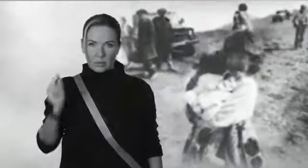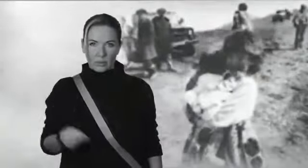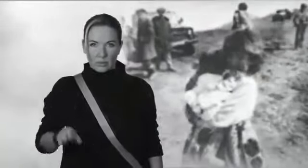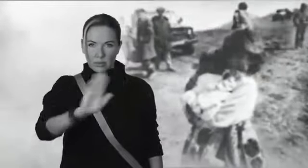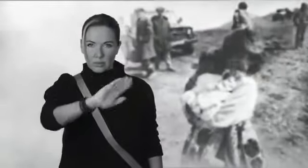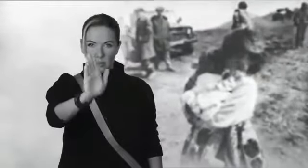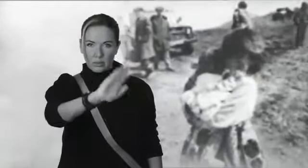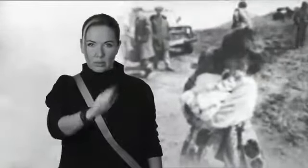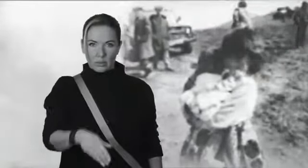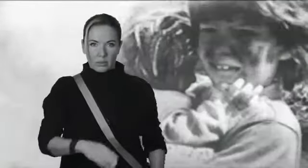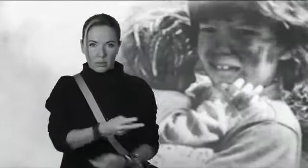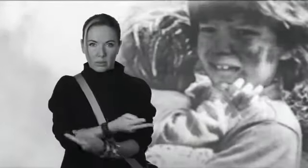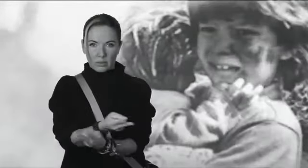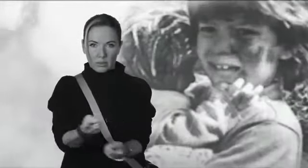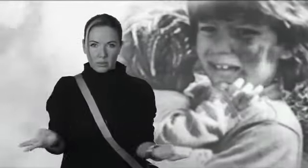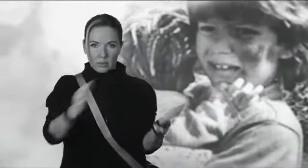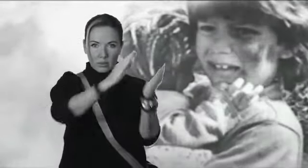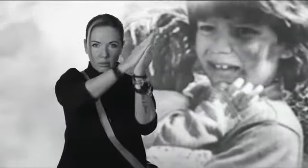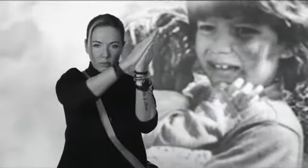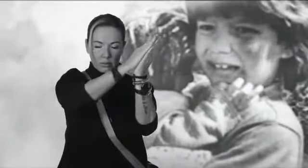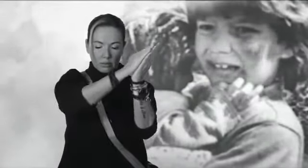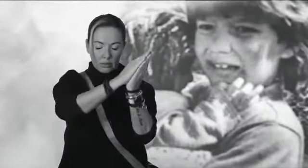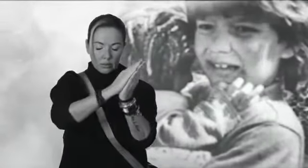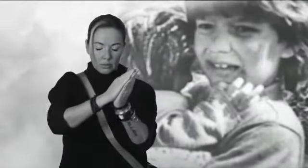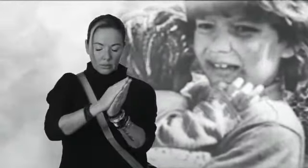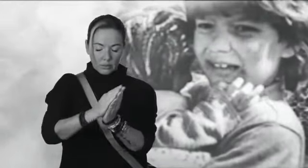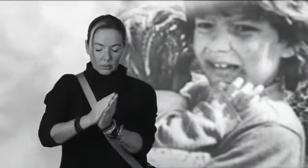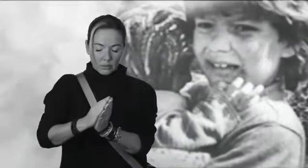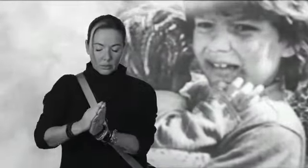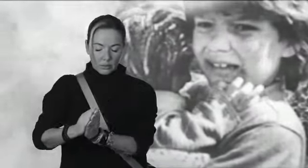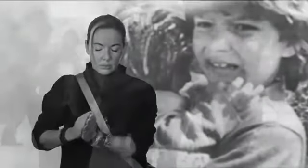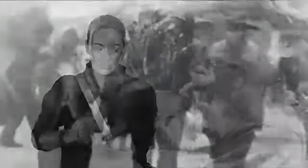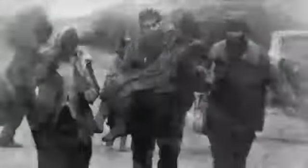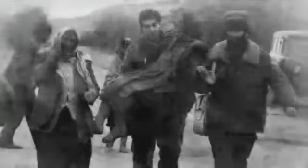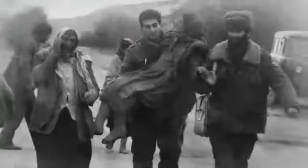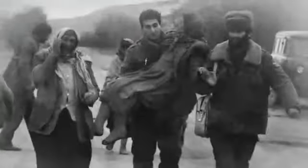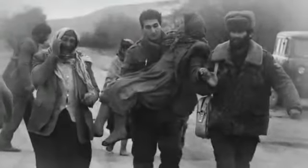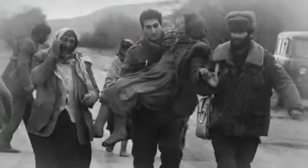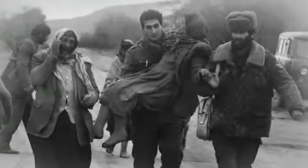Məsumluq bir daha məhv oldu.